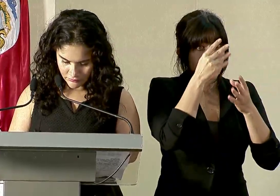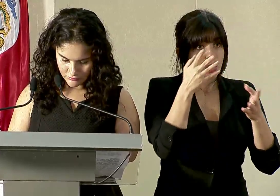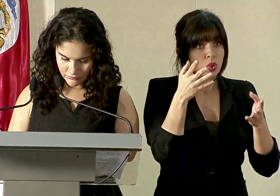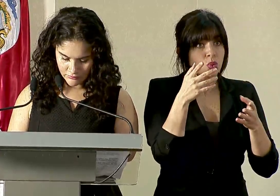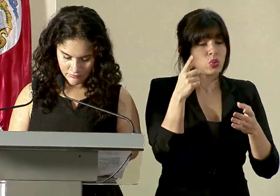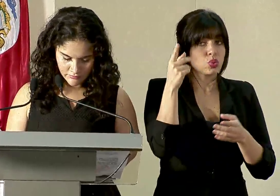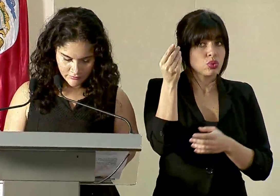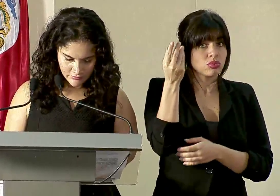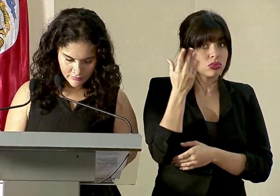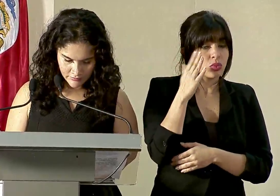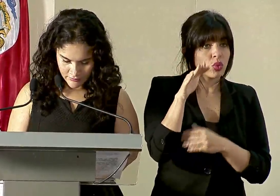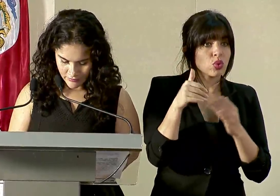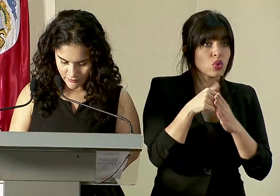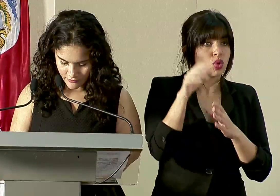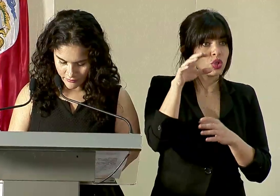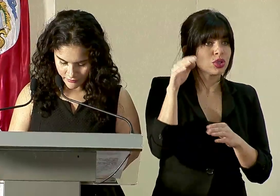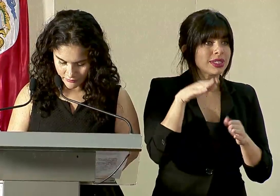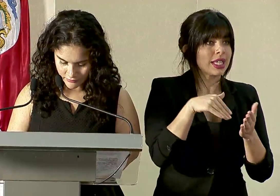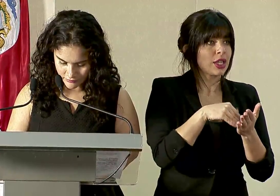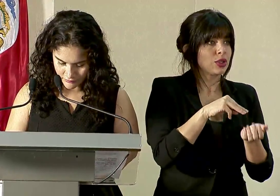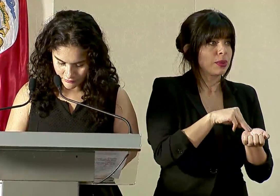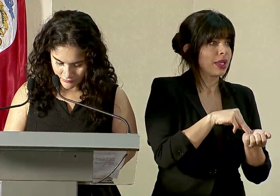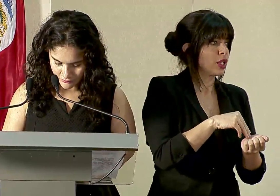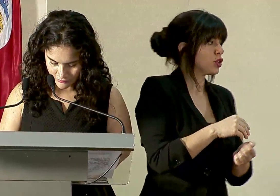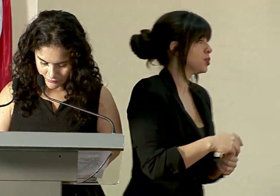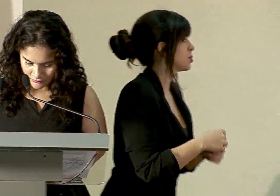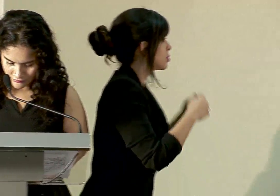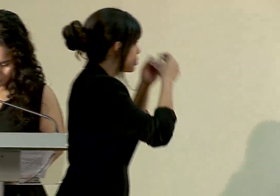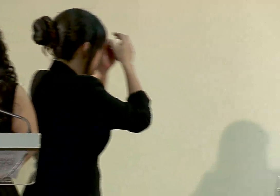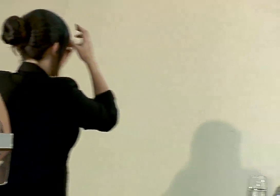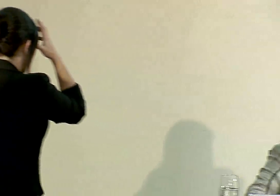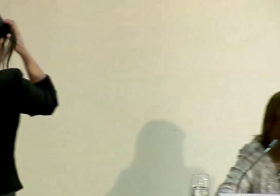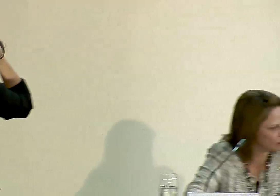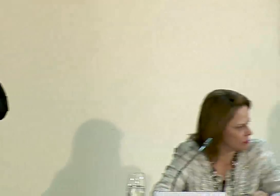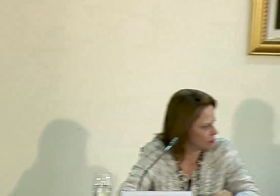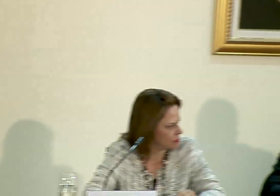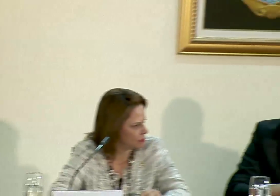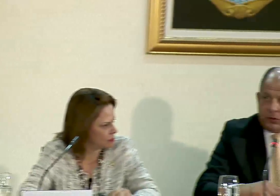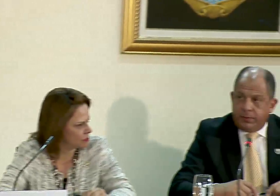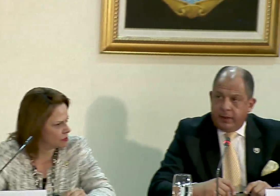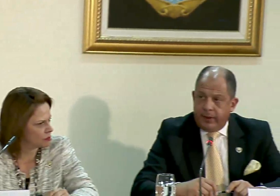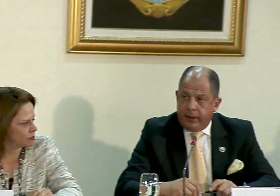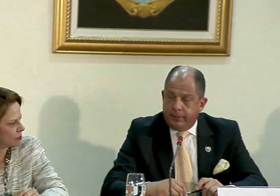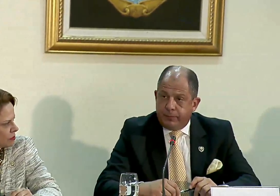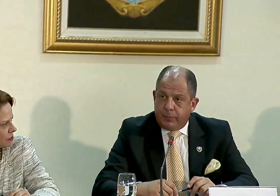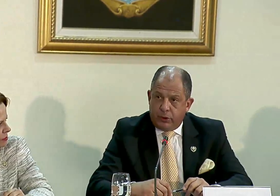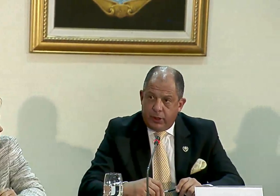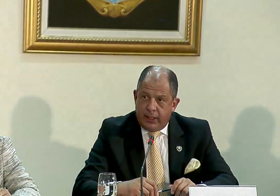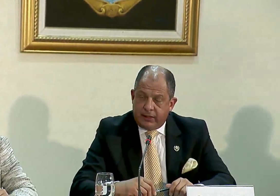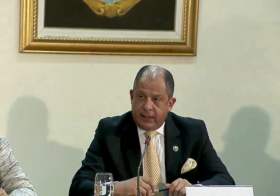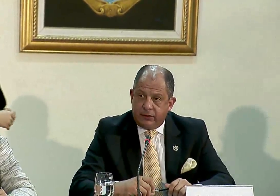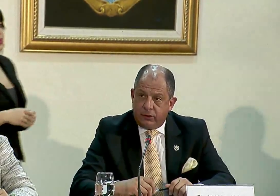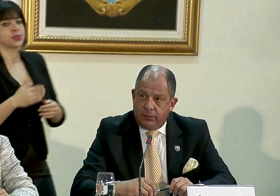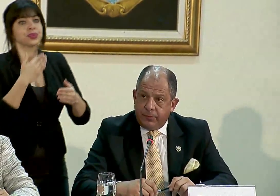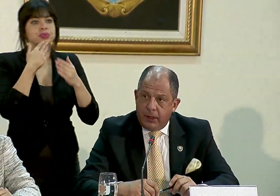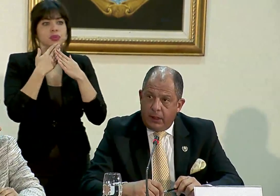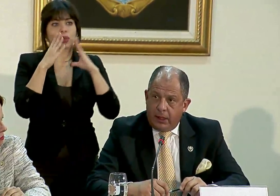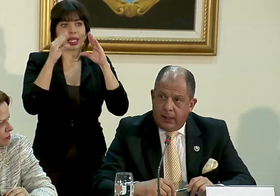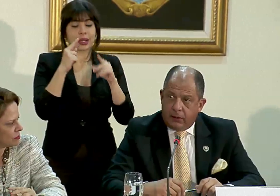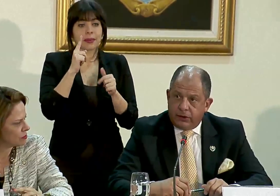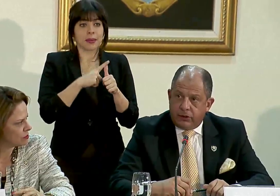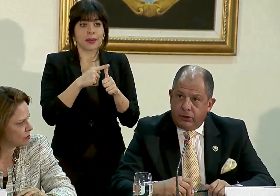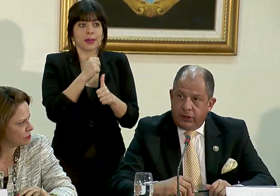están dando todos los centros médicos Muchas gracias muy buenas tardes Gracias Primero disculparme por el atraso